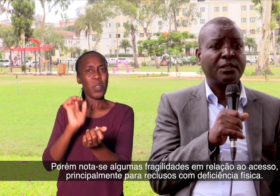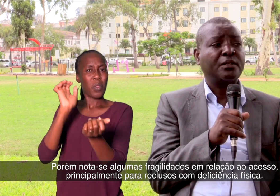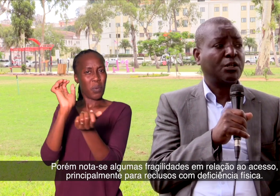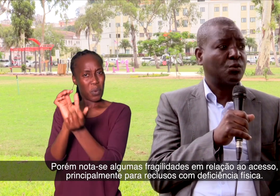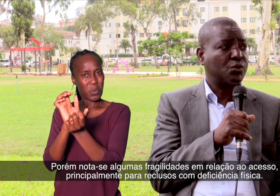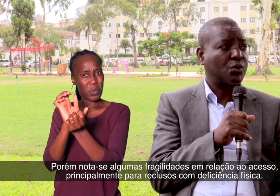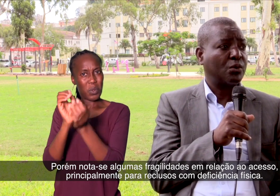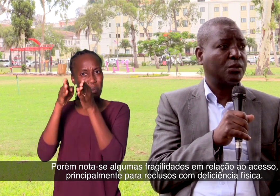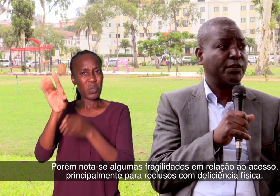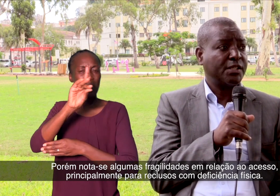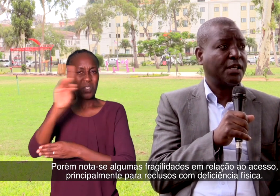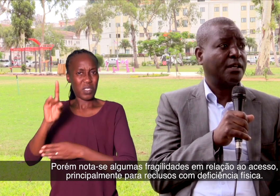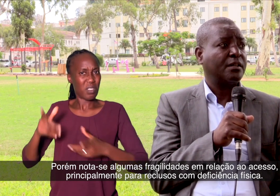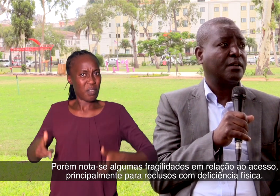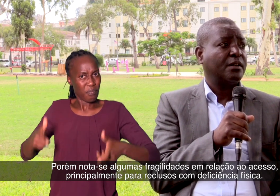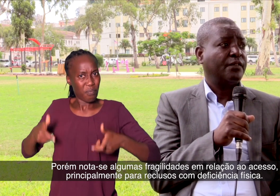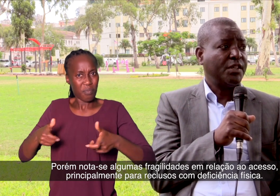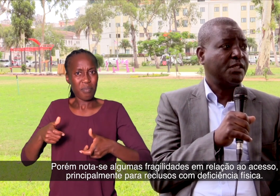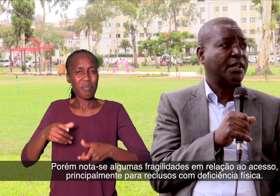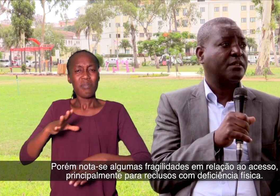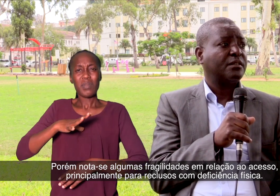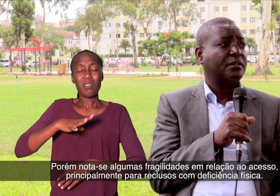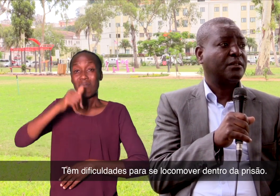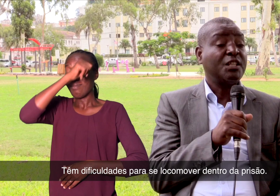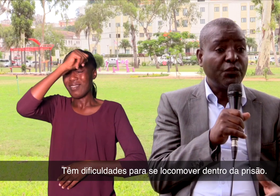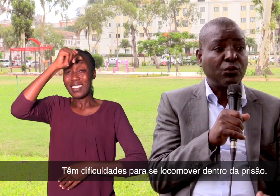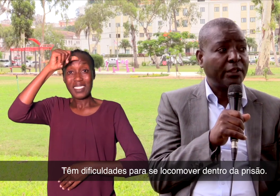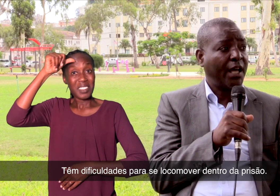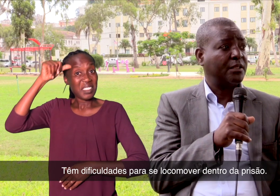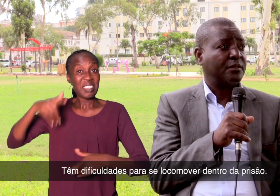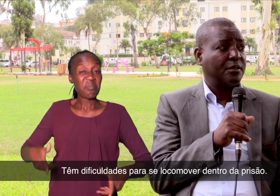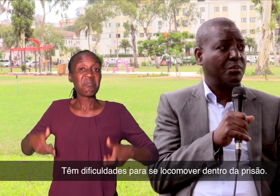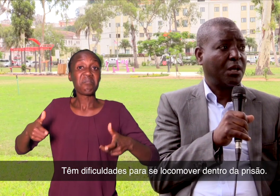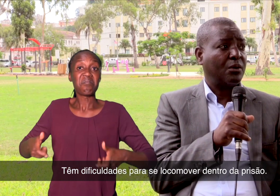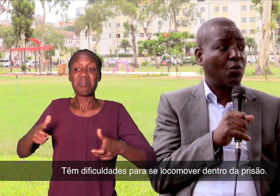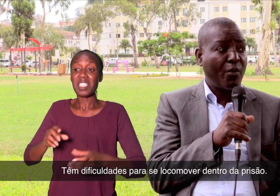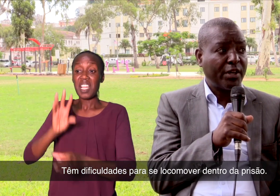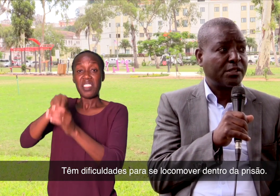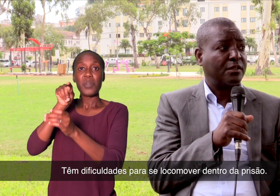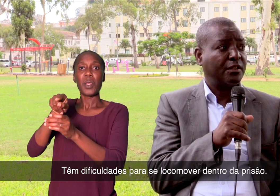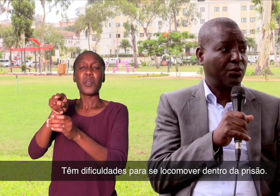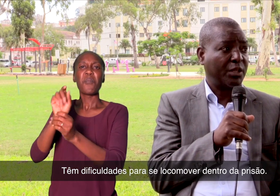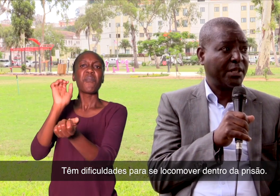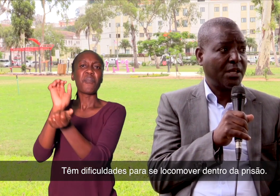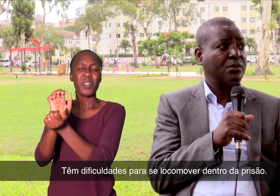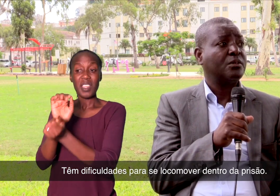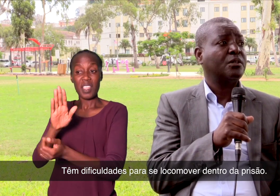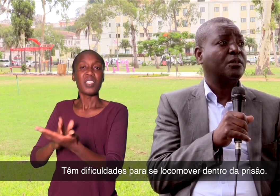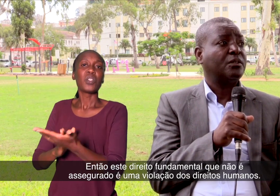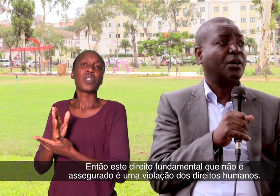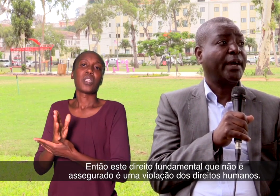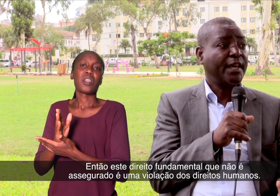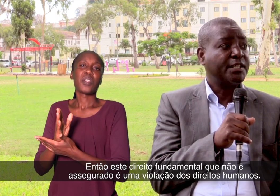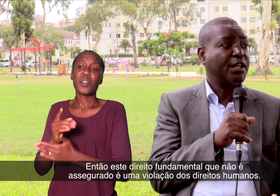principalmente reclusos com deficiência física, têm dificuldade para locomover-se dentro da prisão.